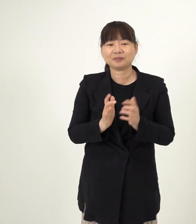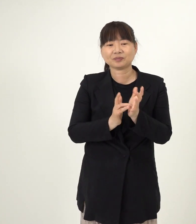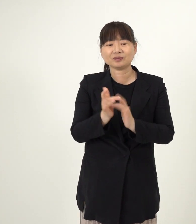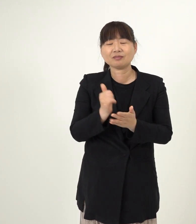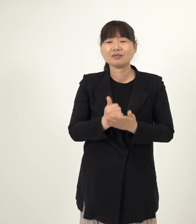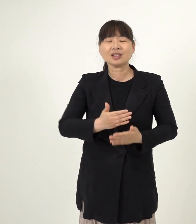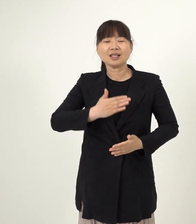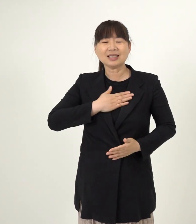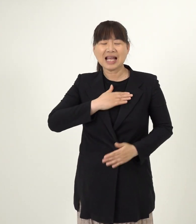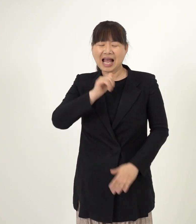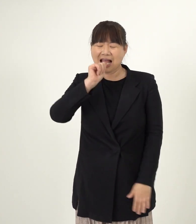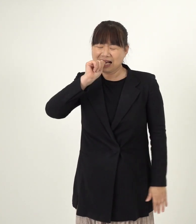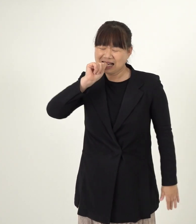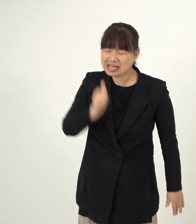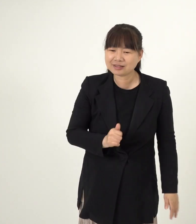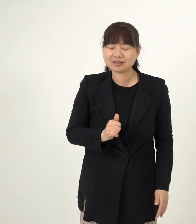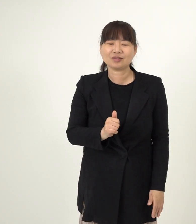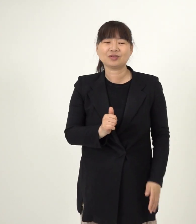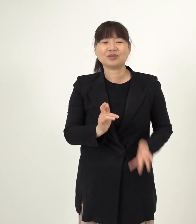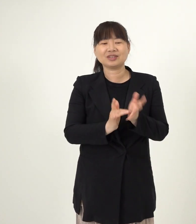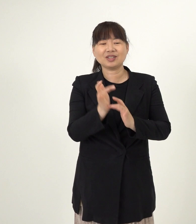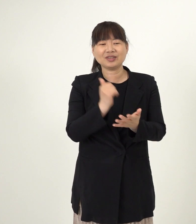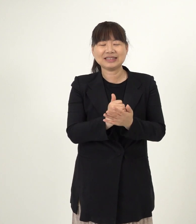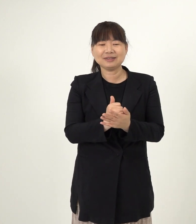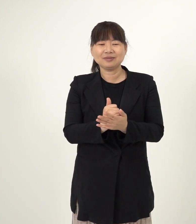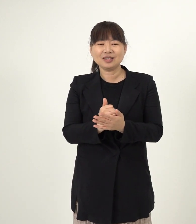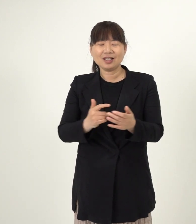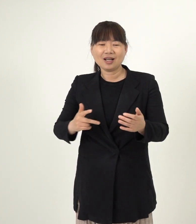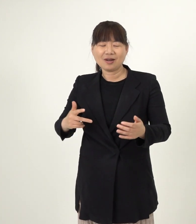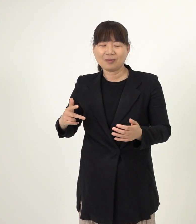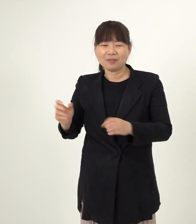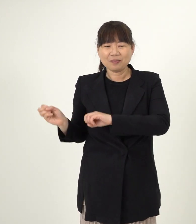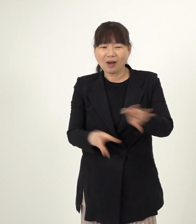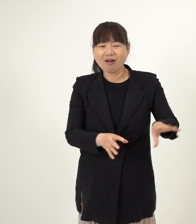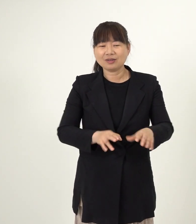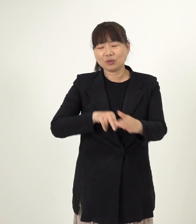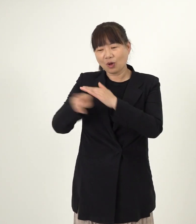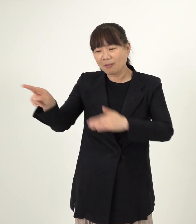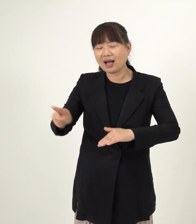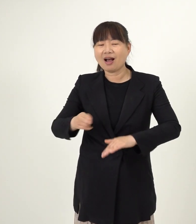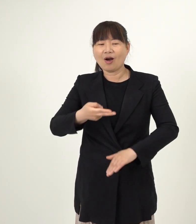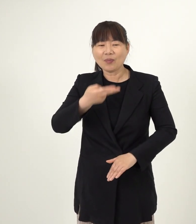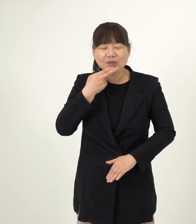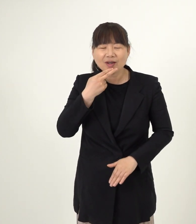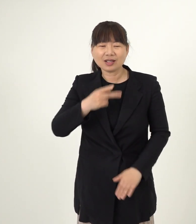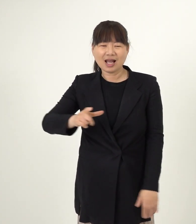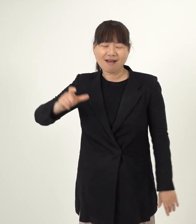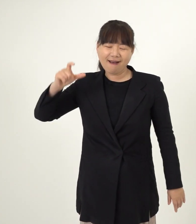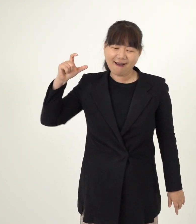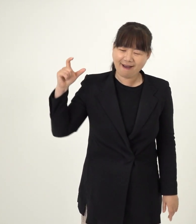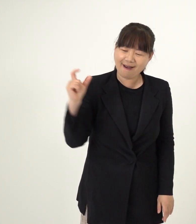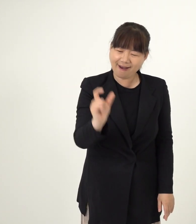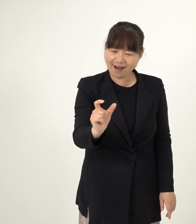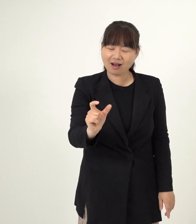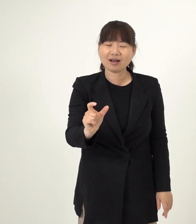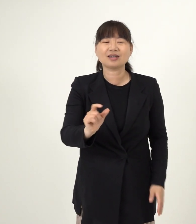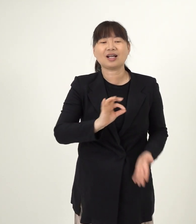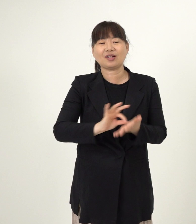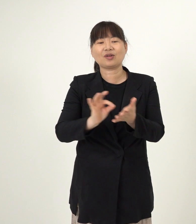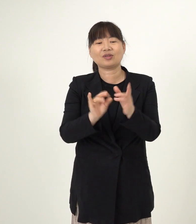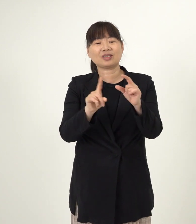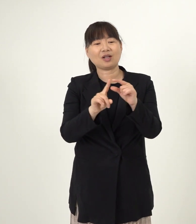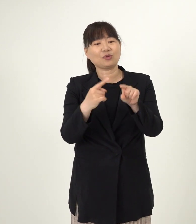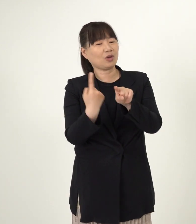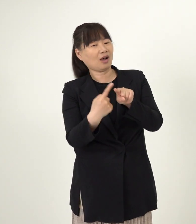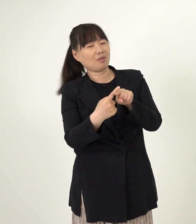예수님 나는 절대 버리는 일 없습니다 라고 장담할 때 썼던 강조한 단어예요.